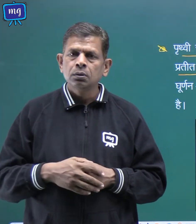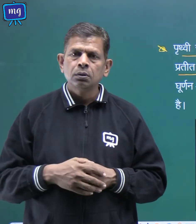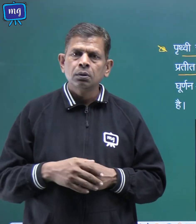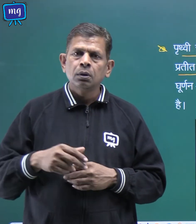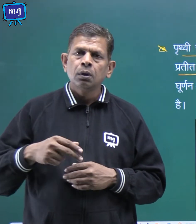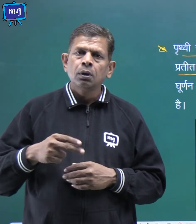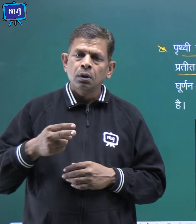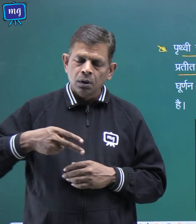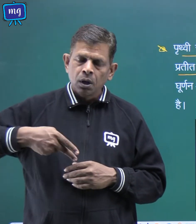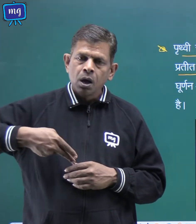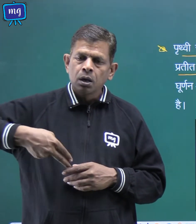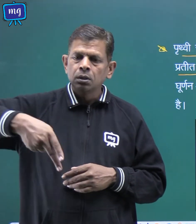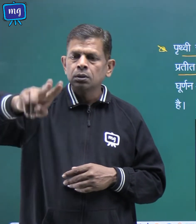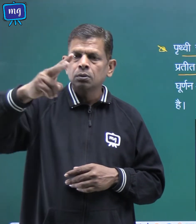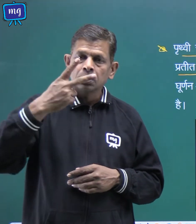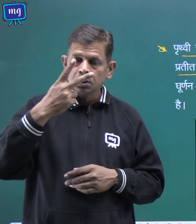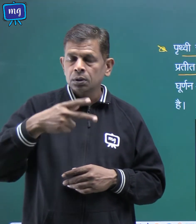गति करते हुए दिखाई देते हैं,